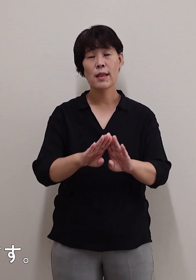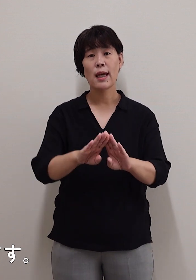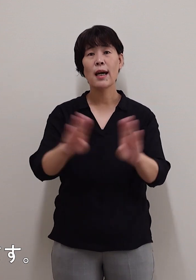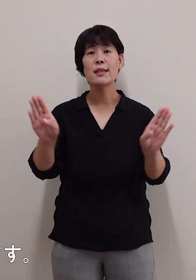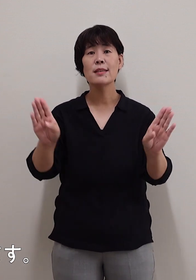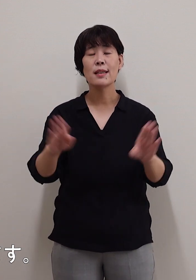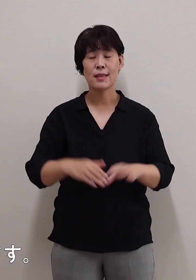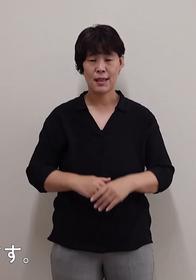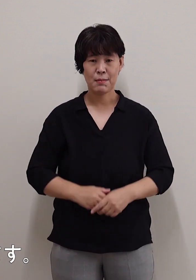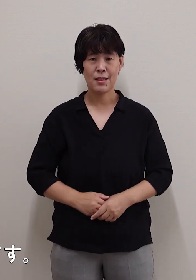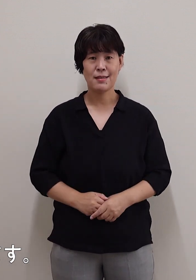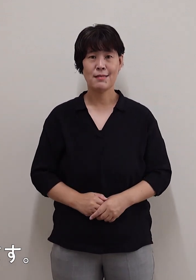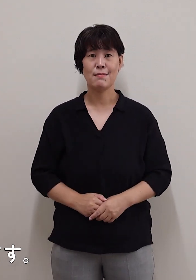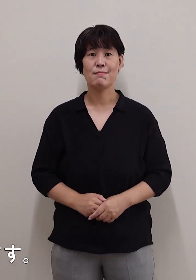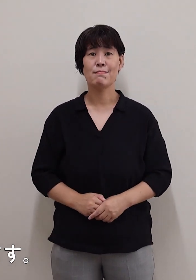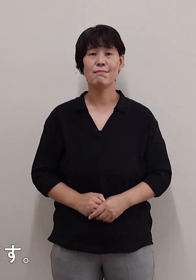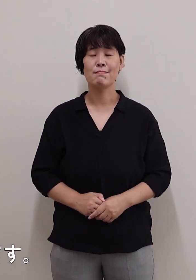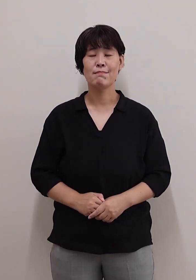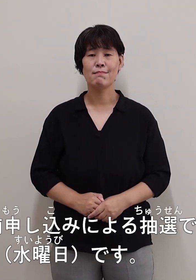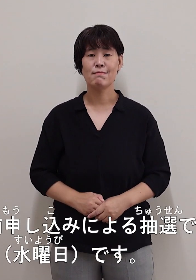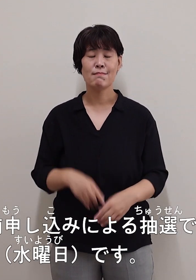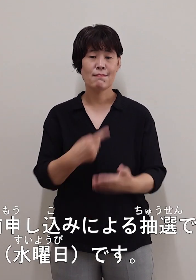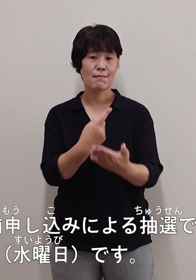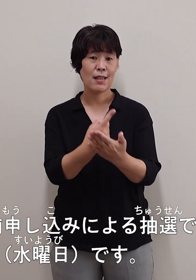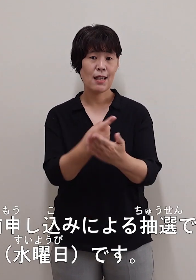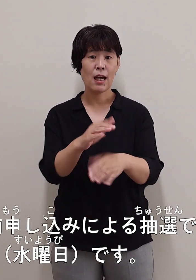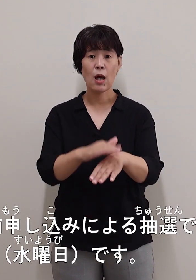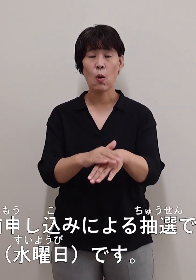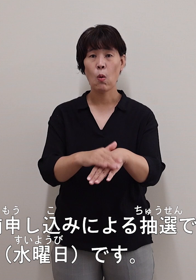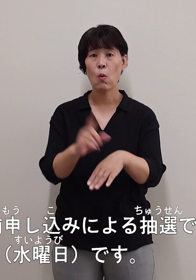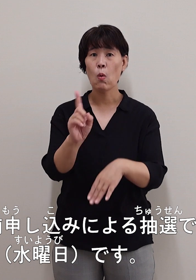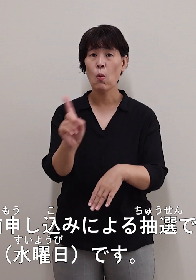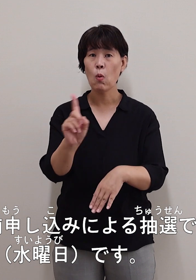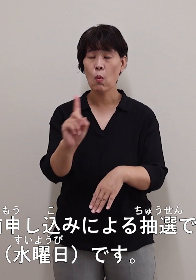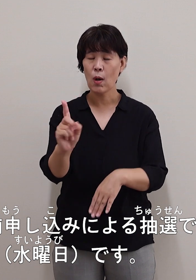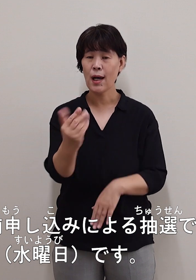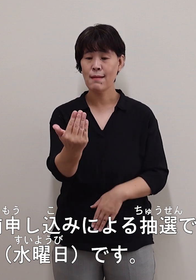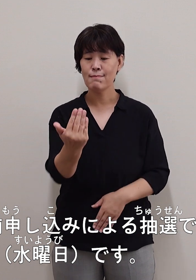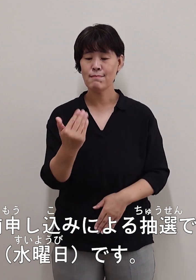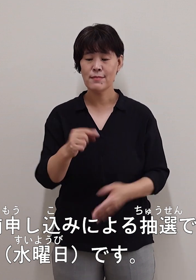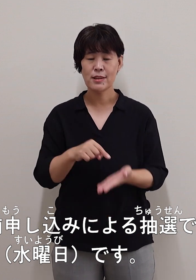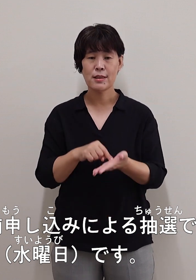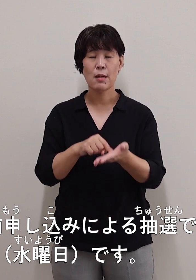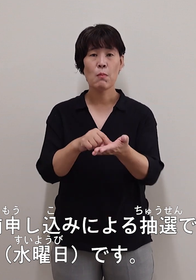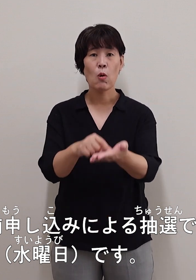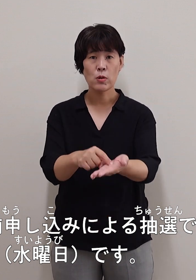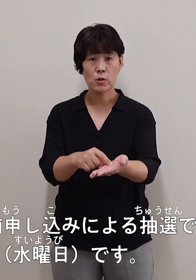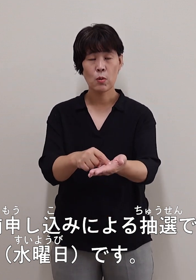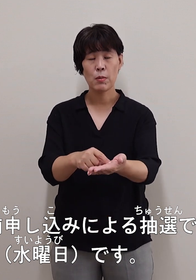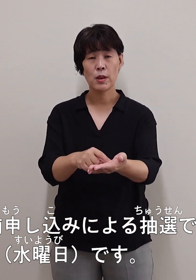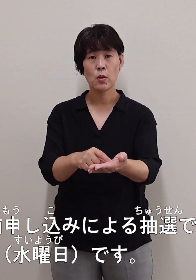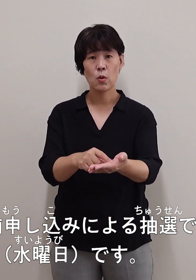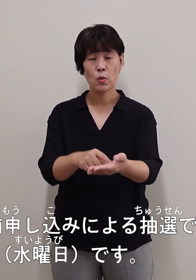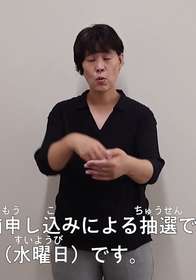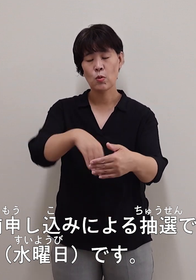。参加は事前申し込みによる抽選です。